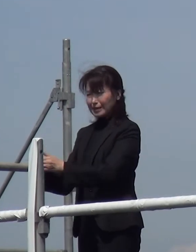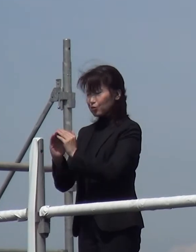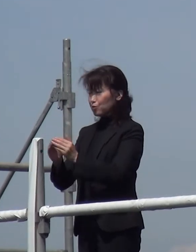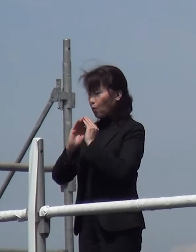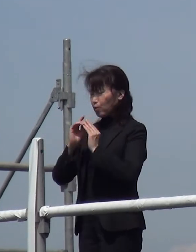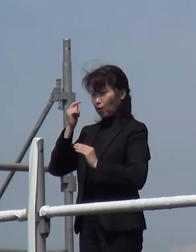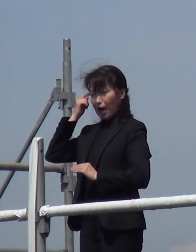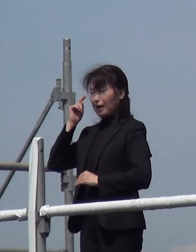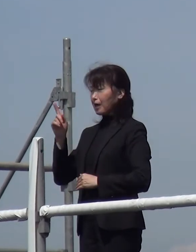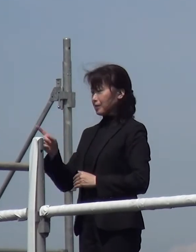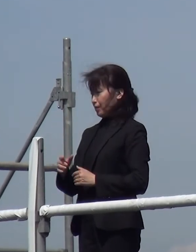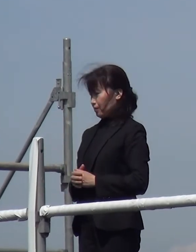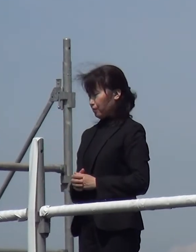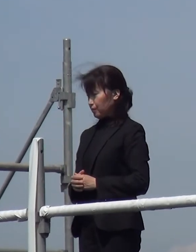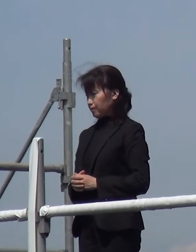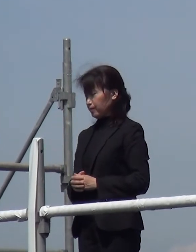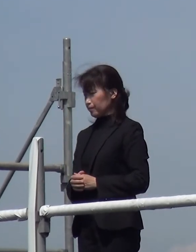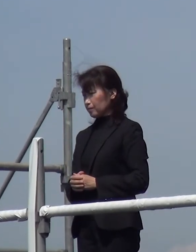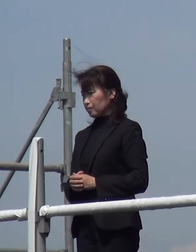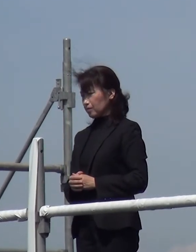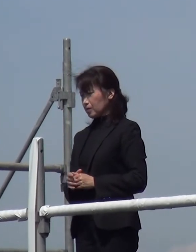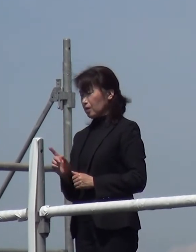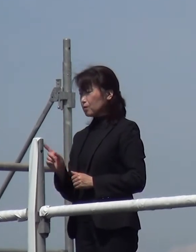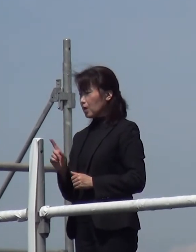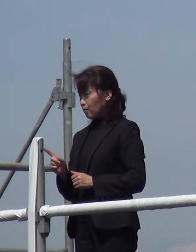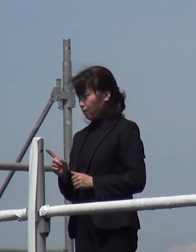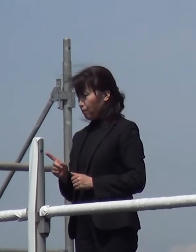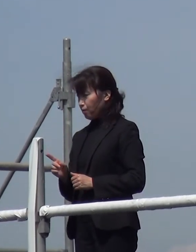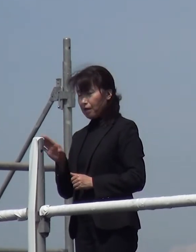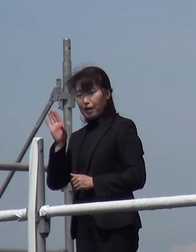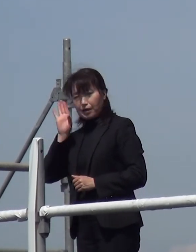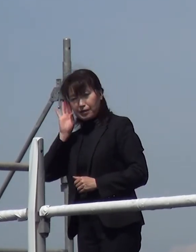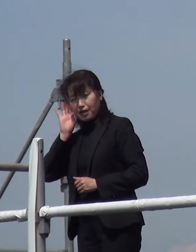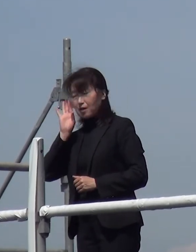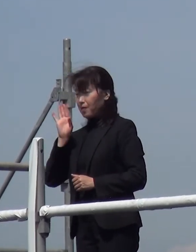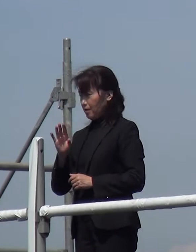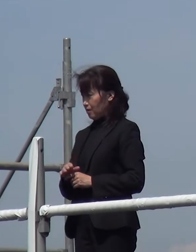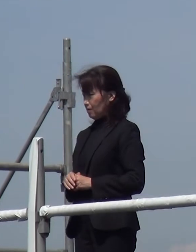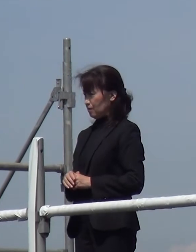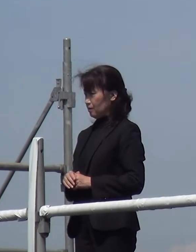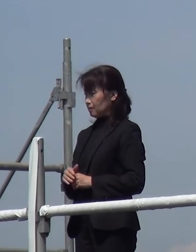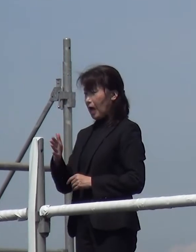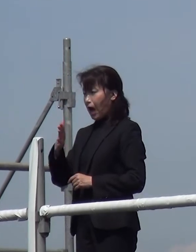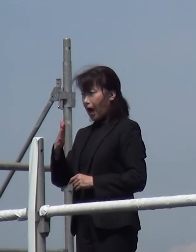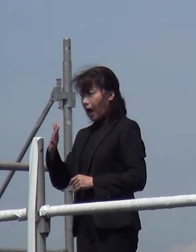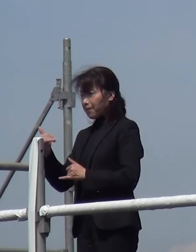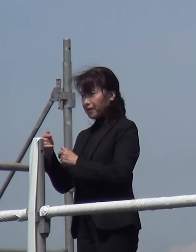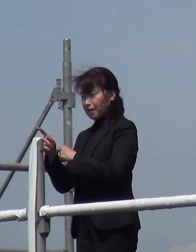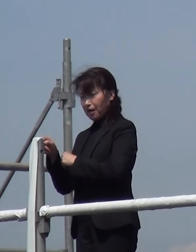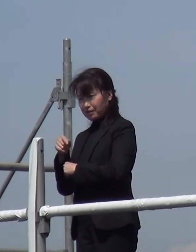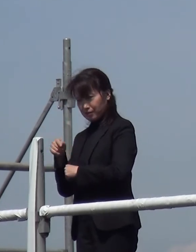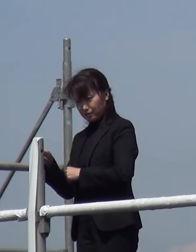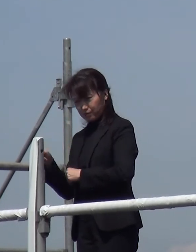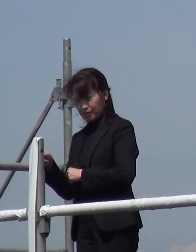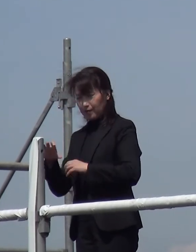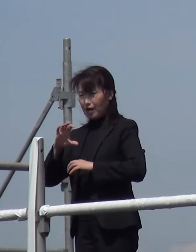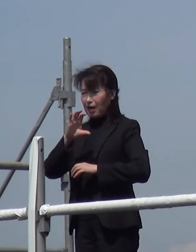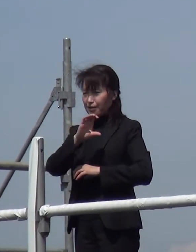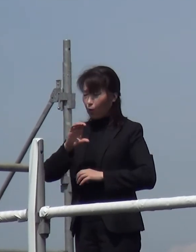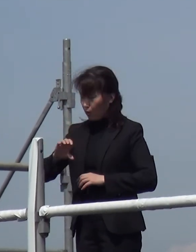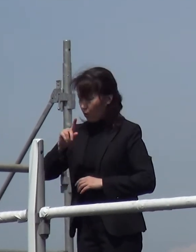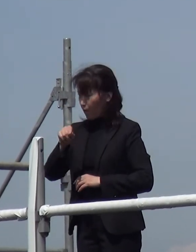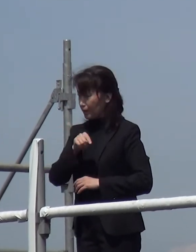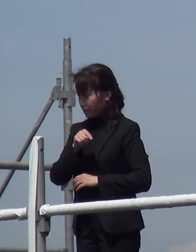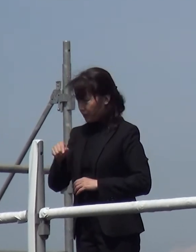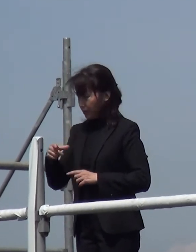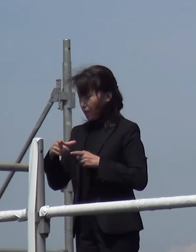彼は言った。これを読めば、これを聞けば、多くのアメリカ人が、あるいは多くのヨーロッパ人も、